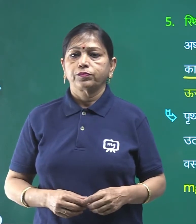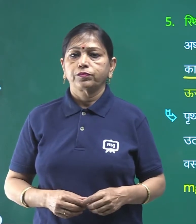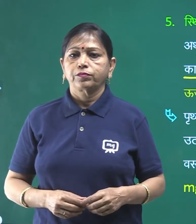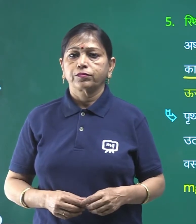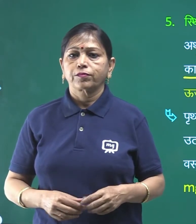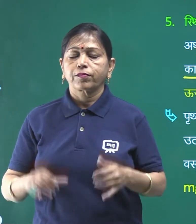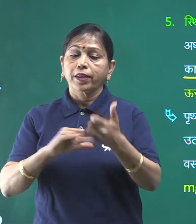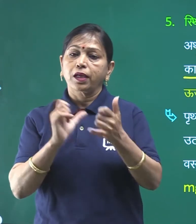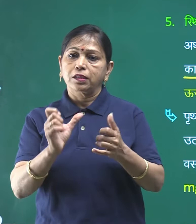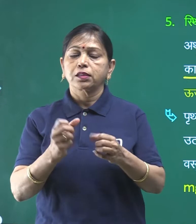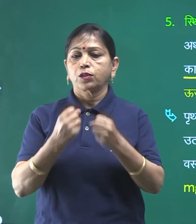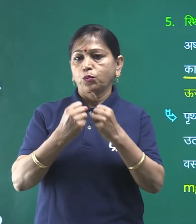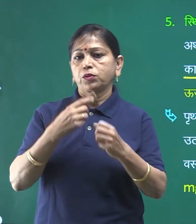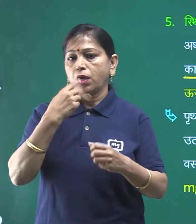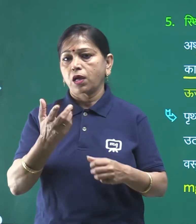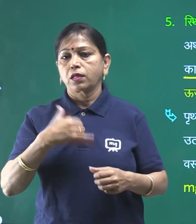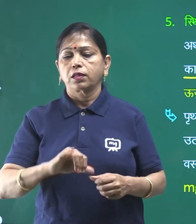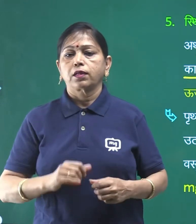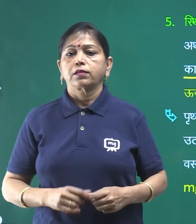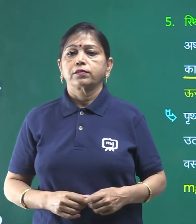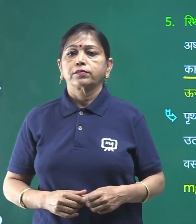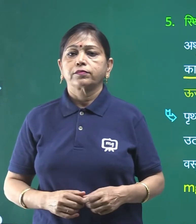स्थितिज ऊर्जा कहते हैं।